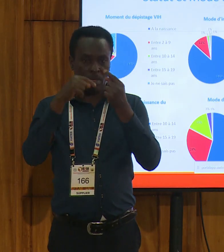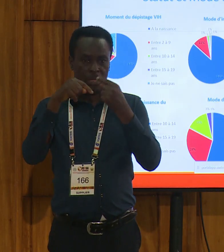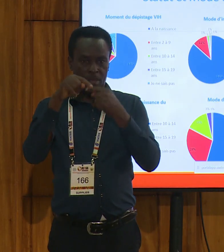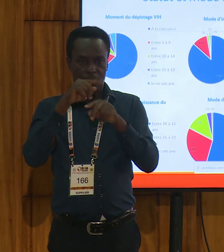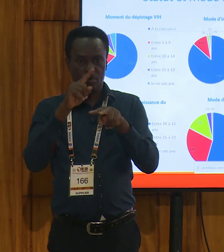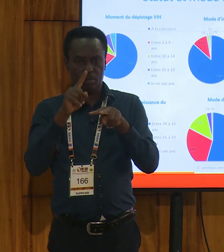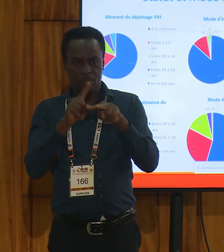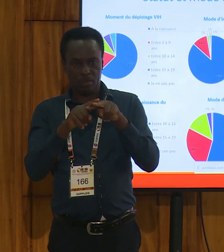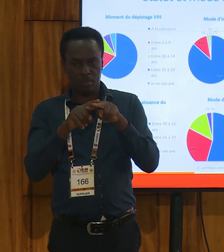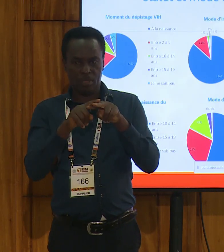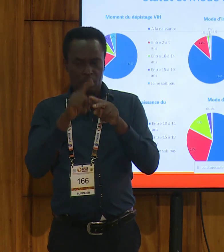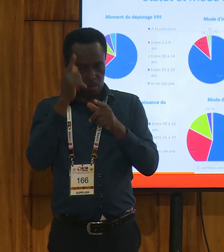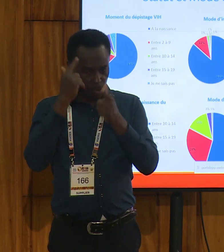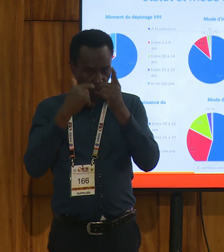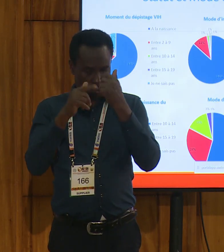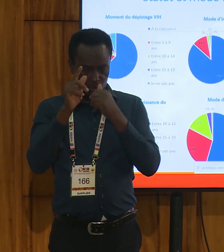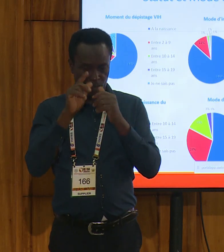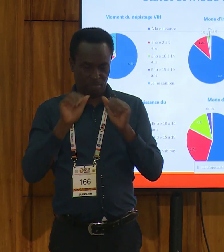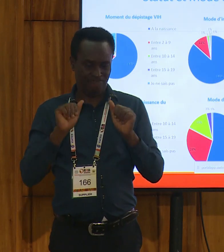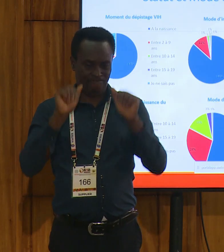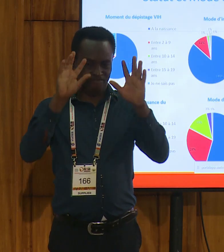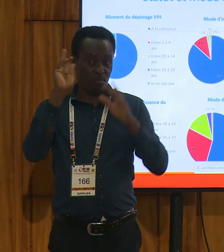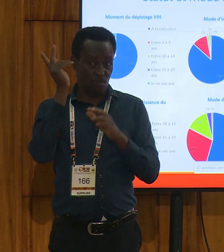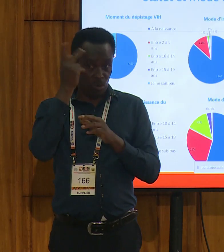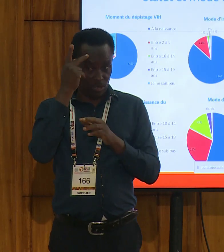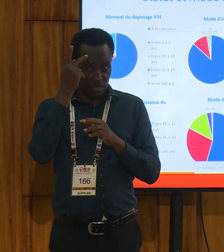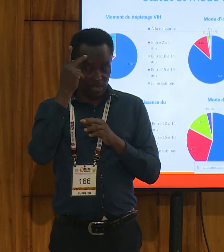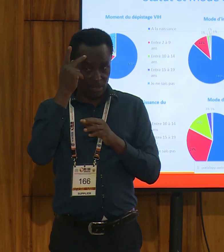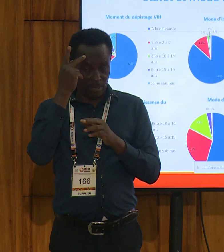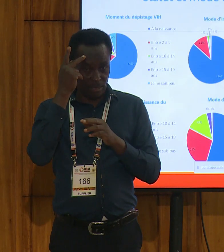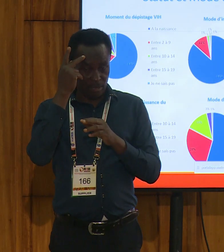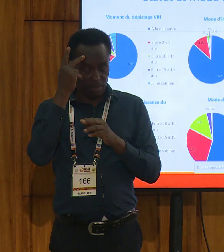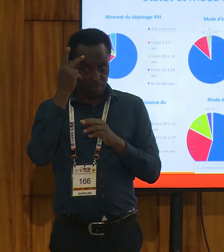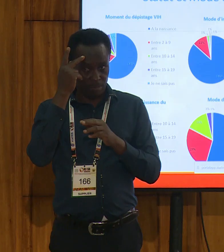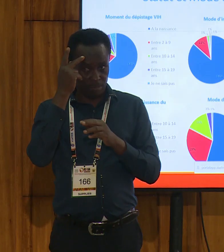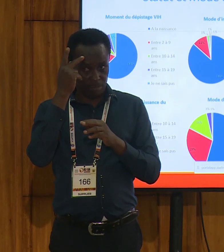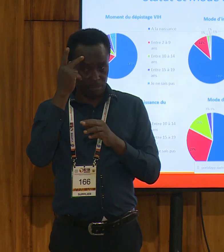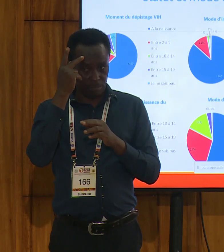une politique de dépistage précoce efficace dans les structures de santé.